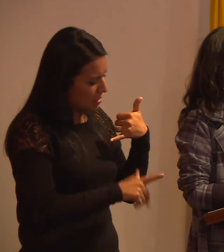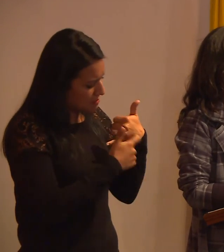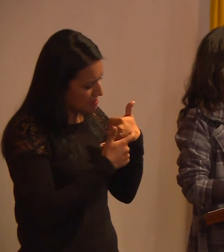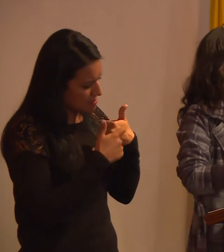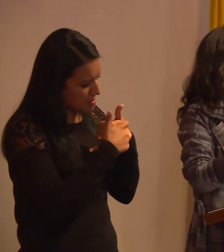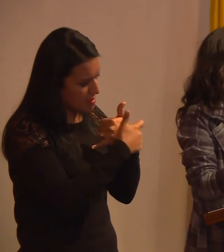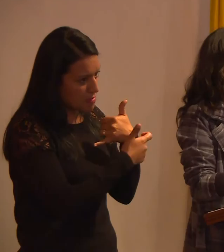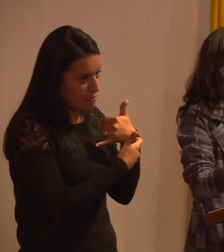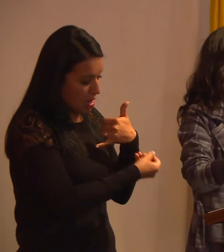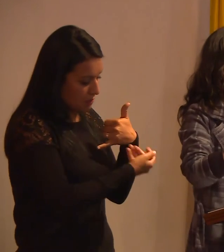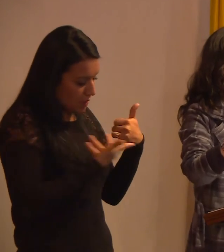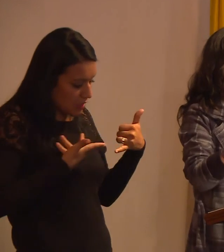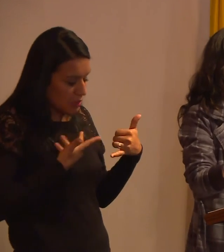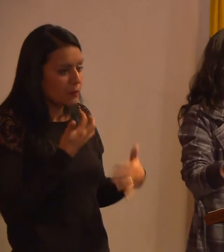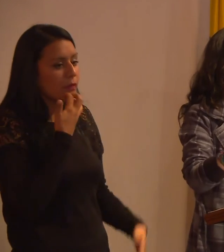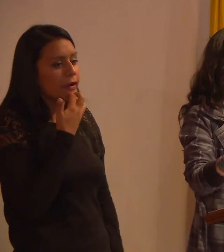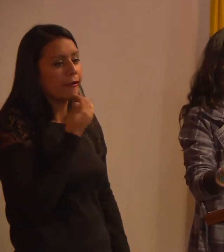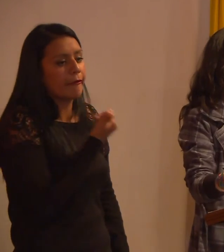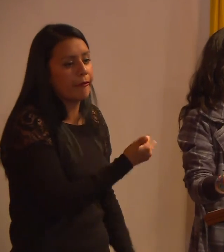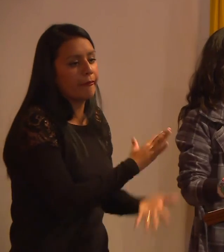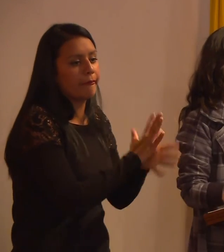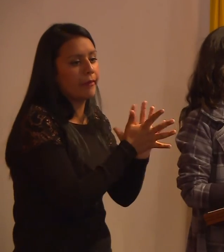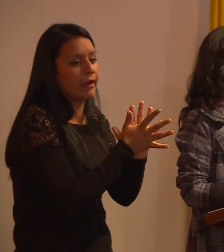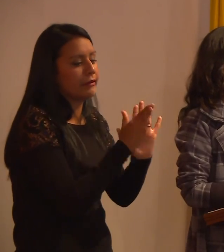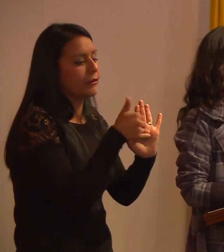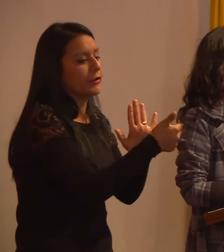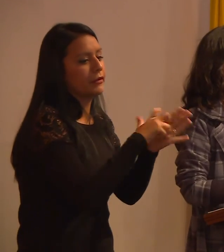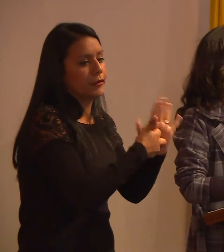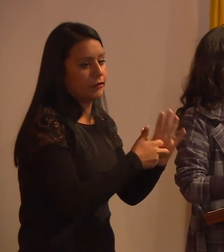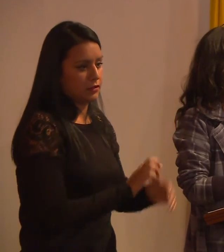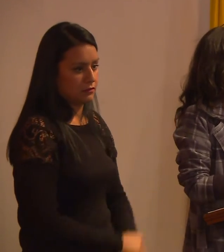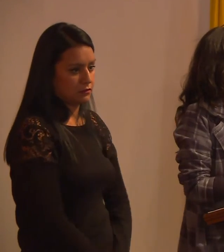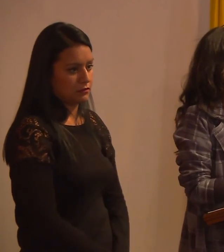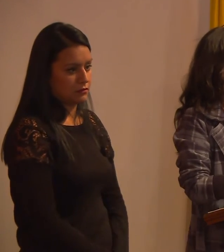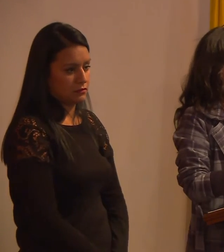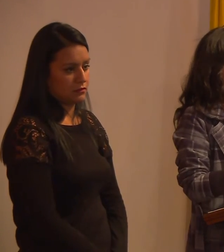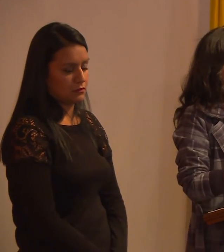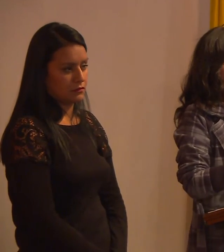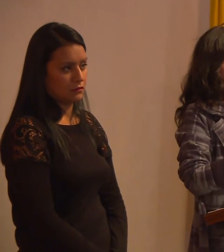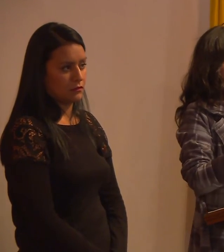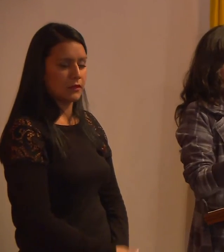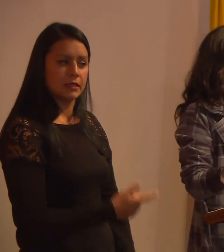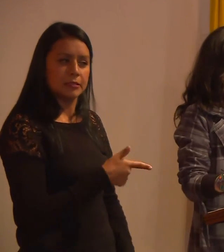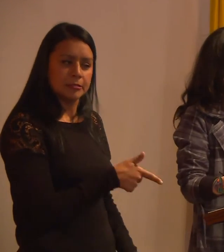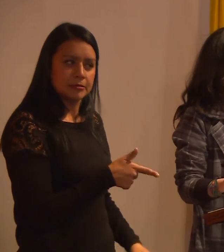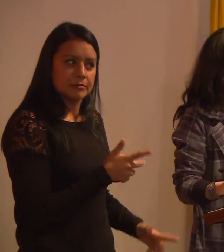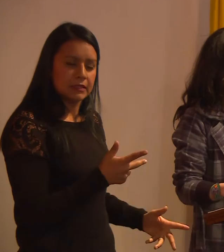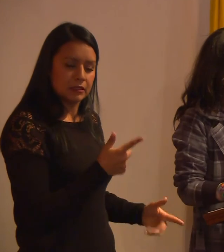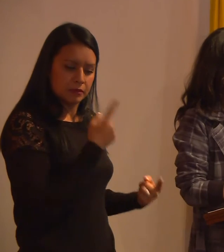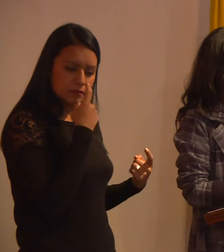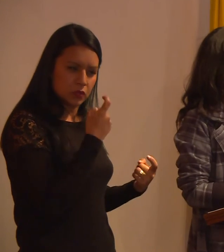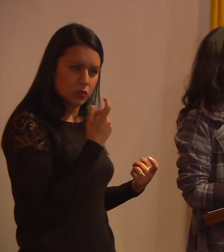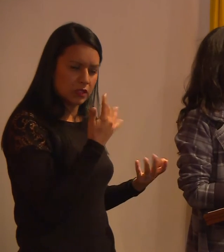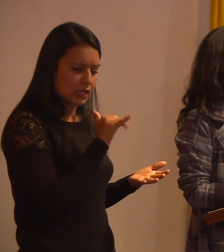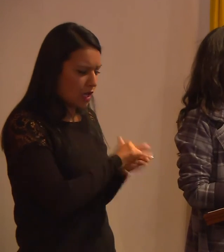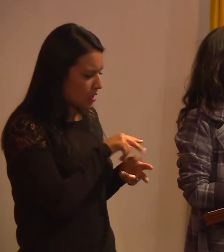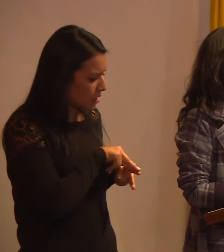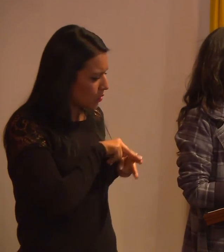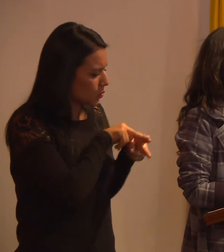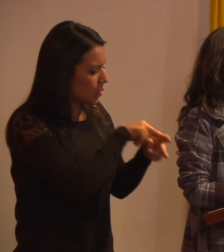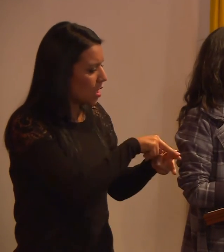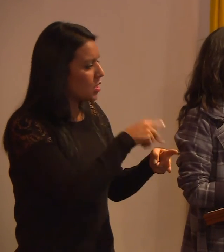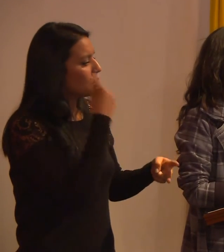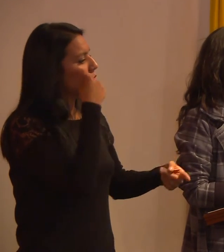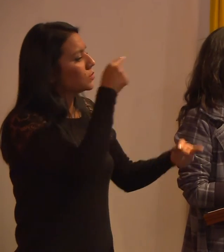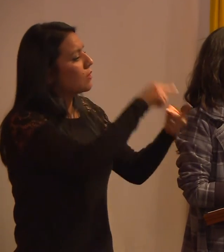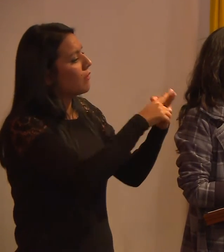desarrollo de proyectos que, por ejemplo, tienen que ver con paz y posconflicto. Entonces, me parece que esa búsqueda de recursos no está ligada